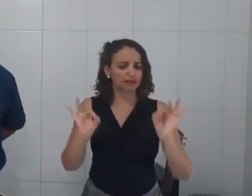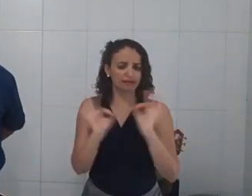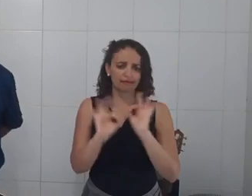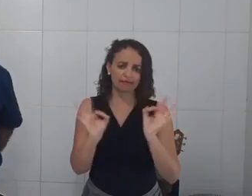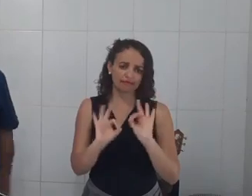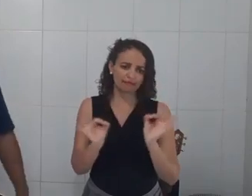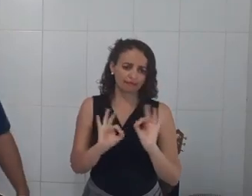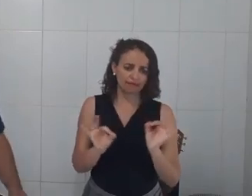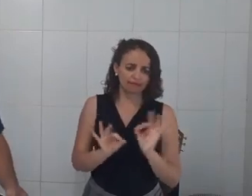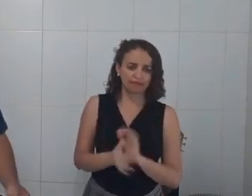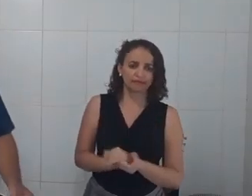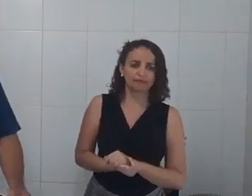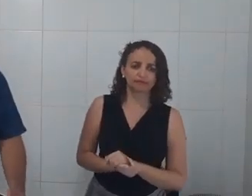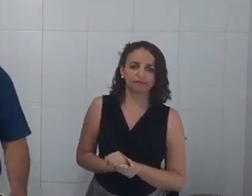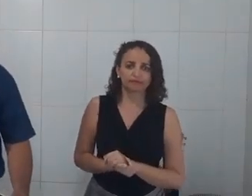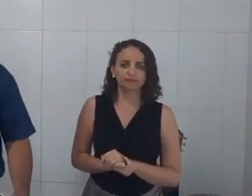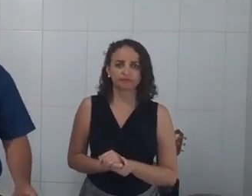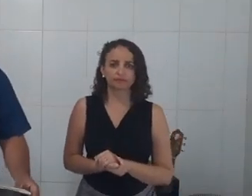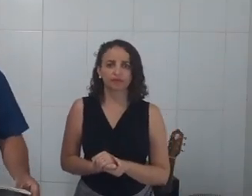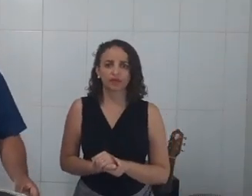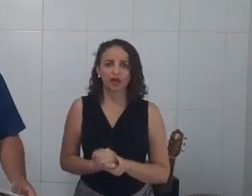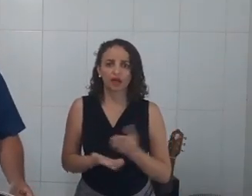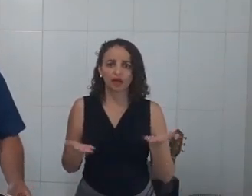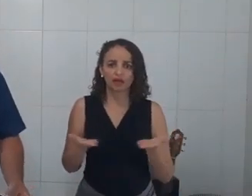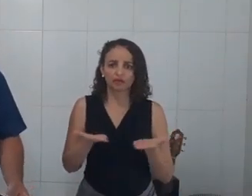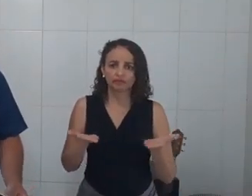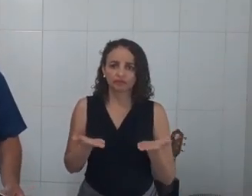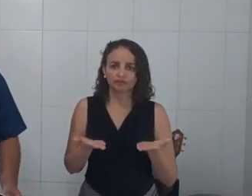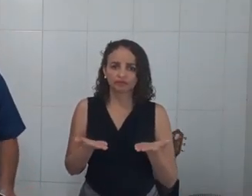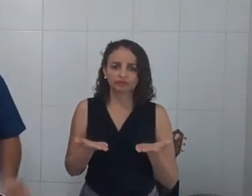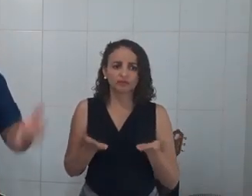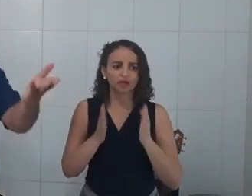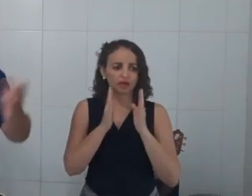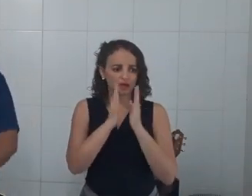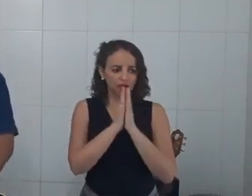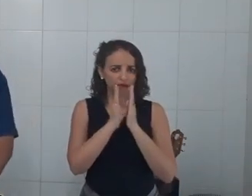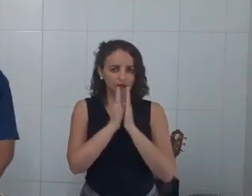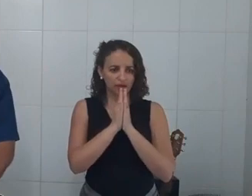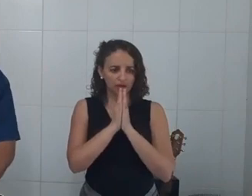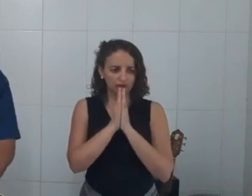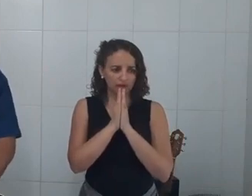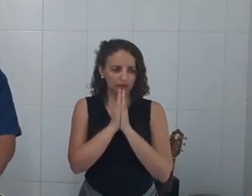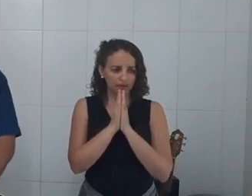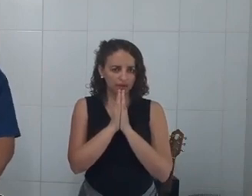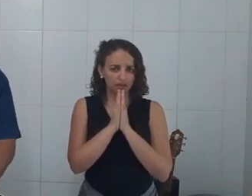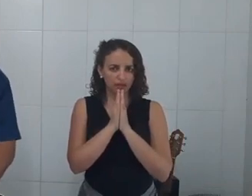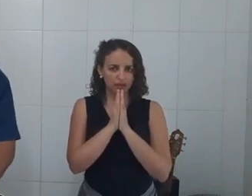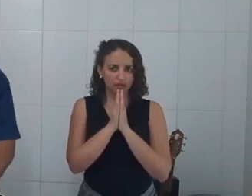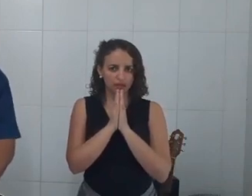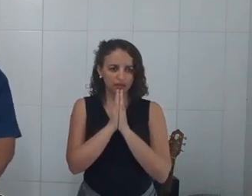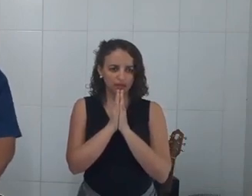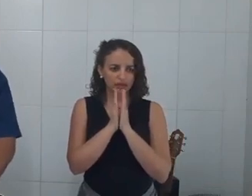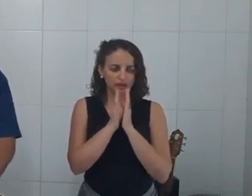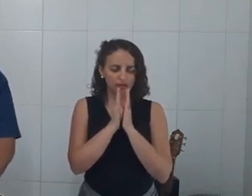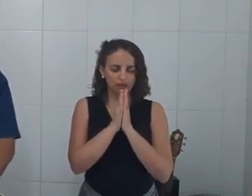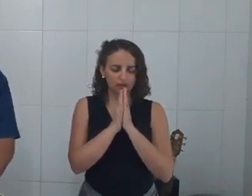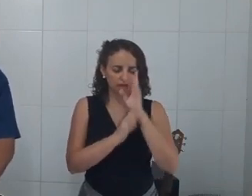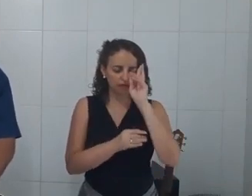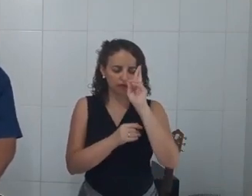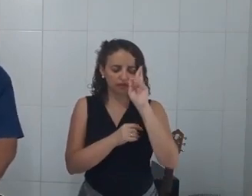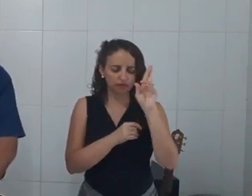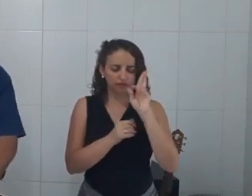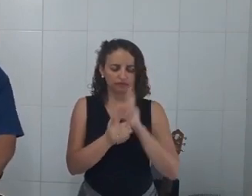alguma. Amém? Vamos ter mais uma oração? Pedir que o bom Paulo, aí mesmo sentado, fizesse uma oração ao